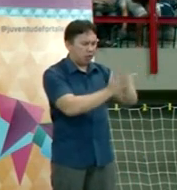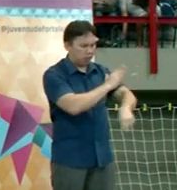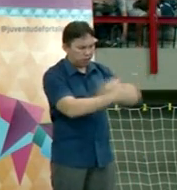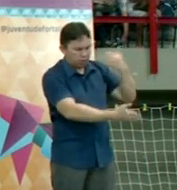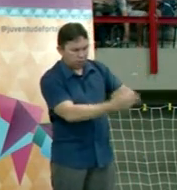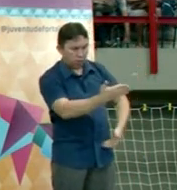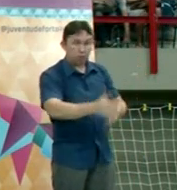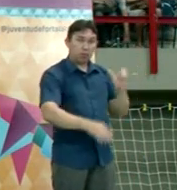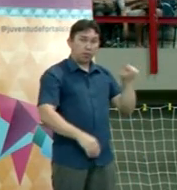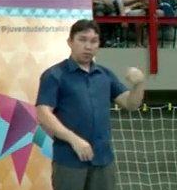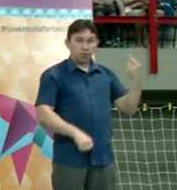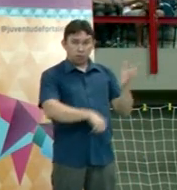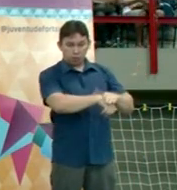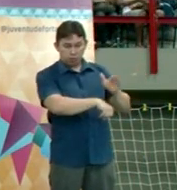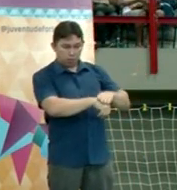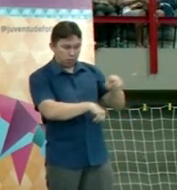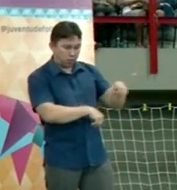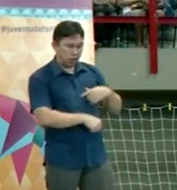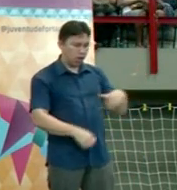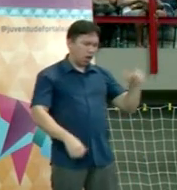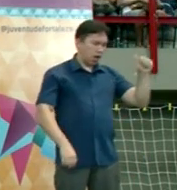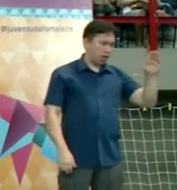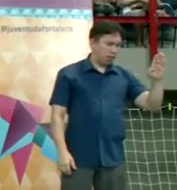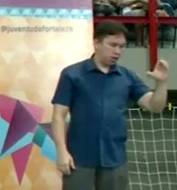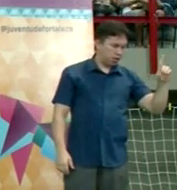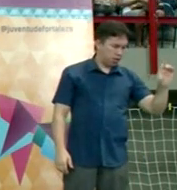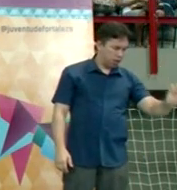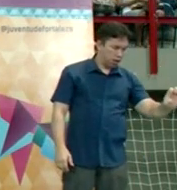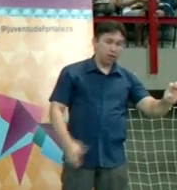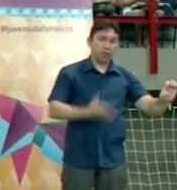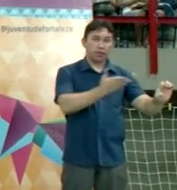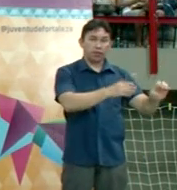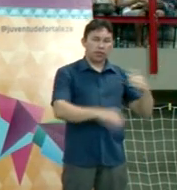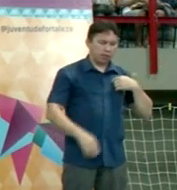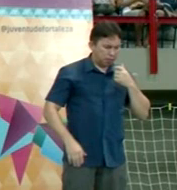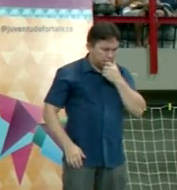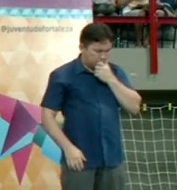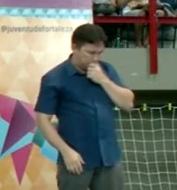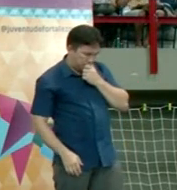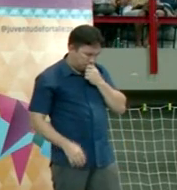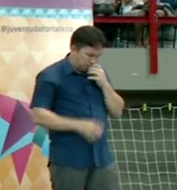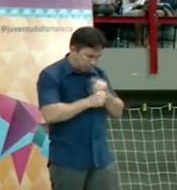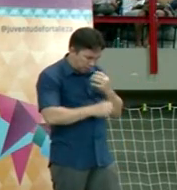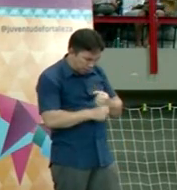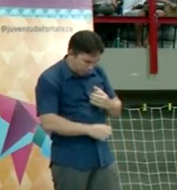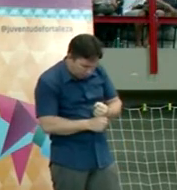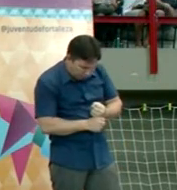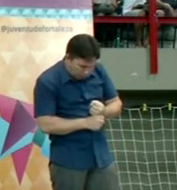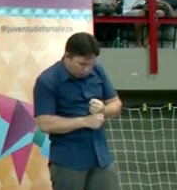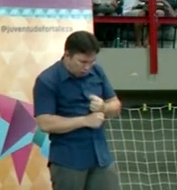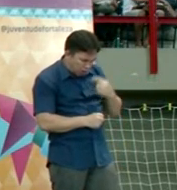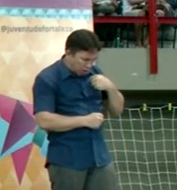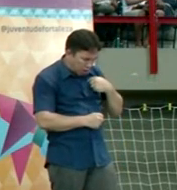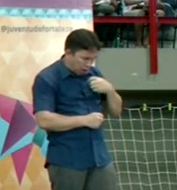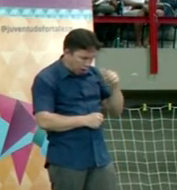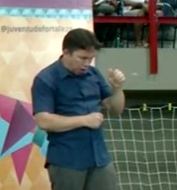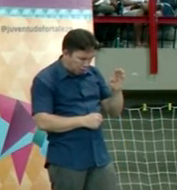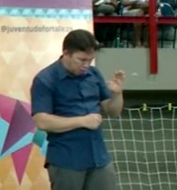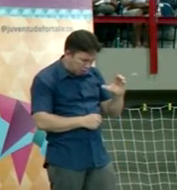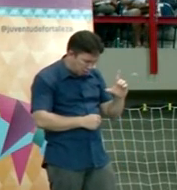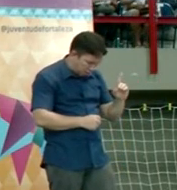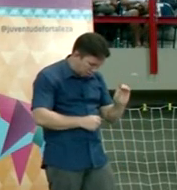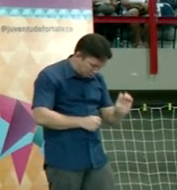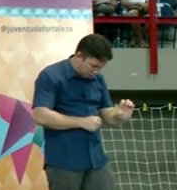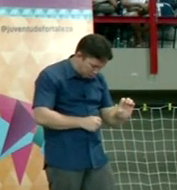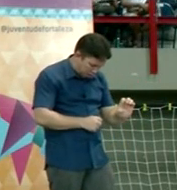prova. Você pega uma prova, uma questão que é ABCDE, e aí vai tentando resolver os itens e tal, e quando chega lá na última alternativa,